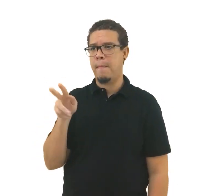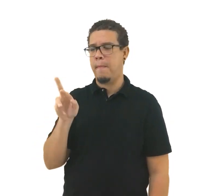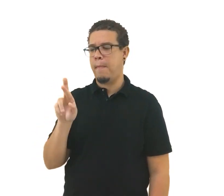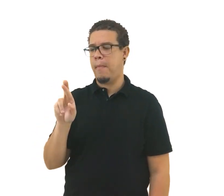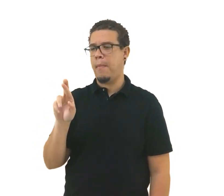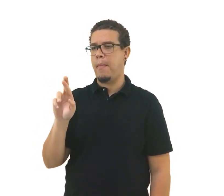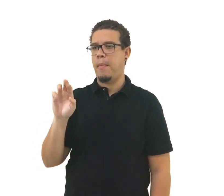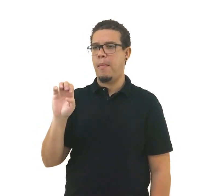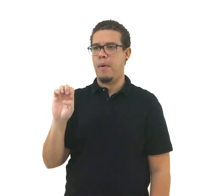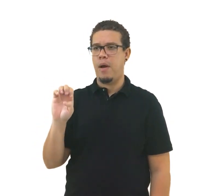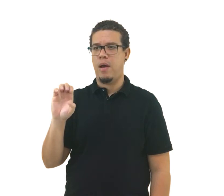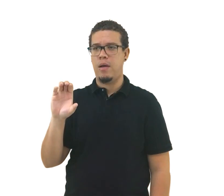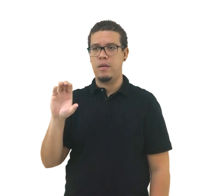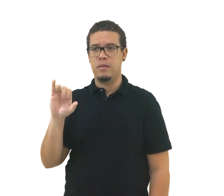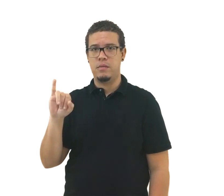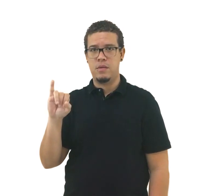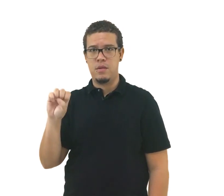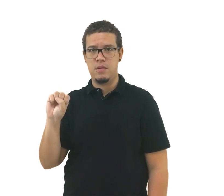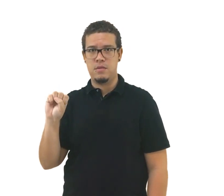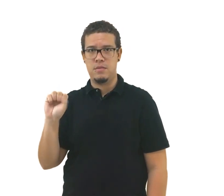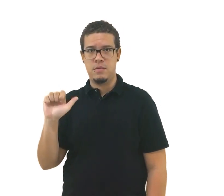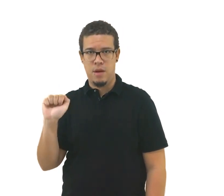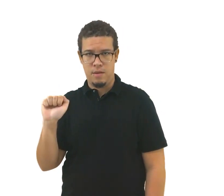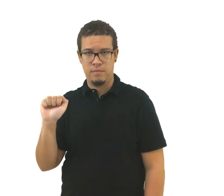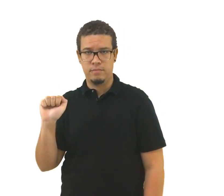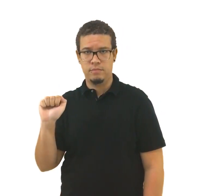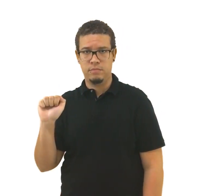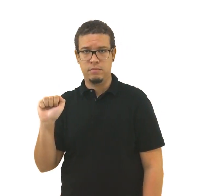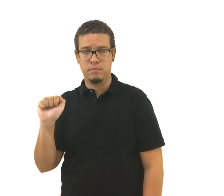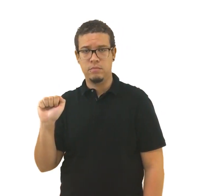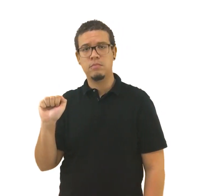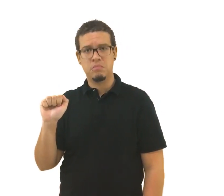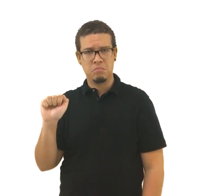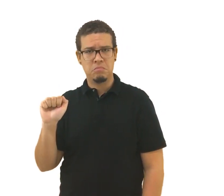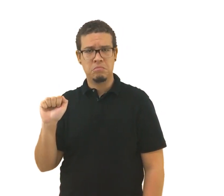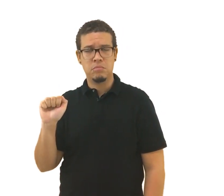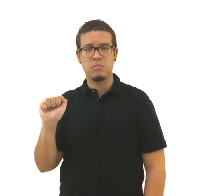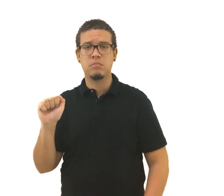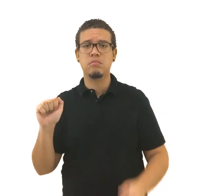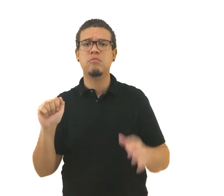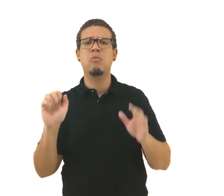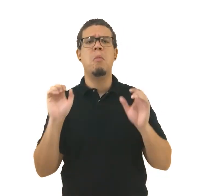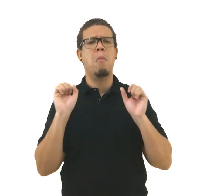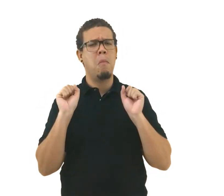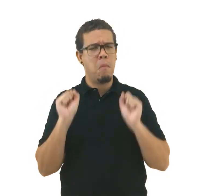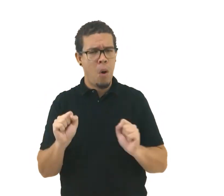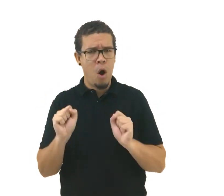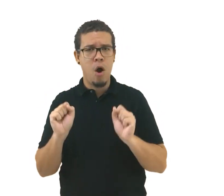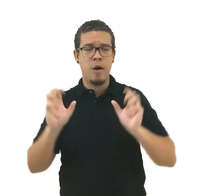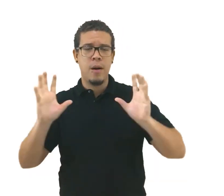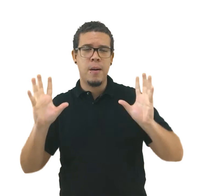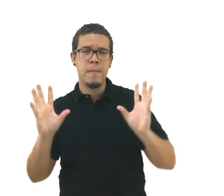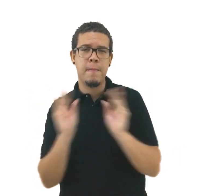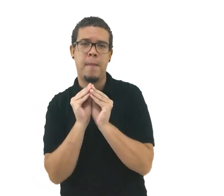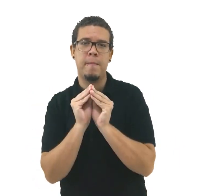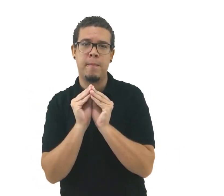Outra categoria é para o exemplo do sinal não preciso ou não precisar. Eu